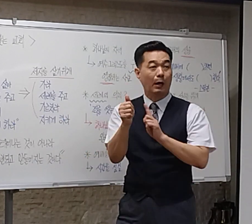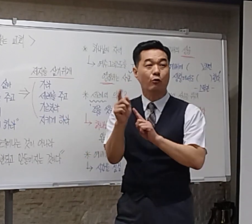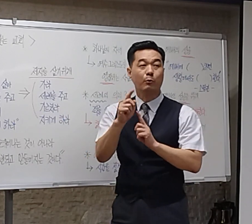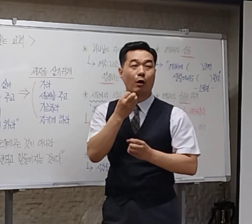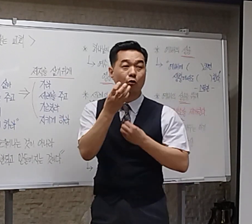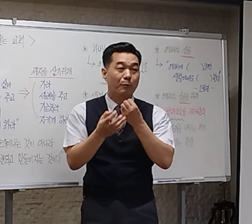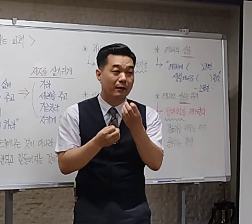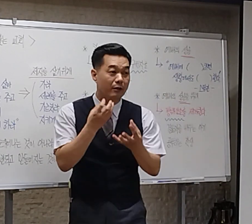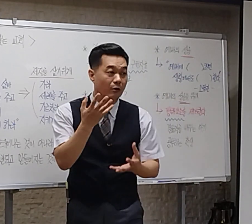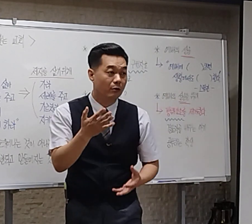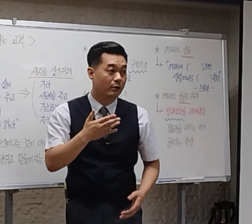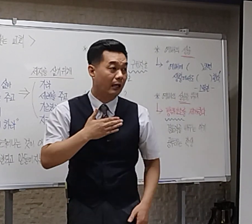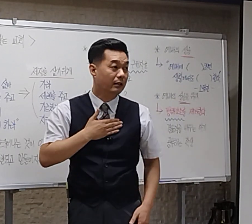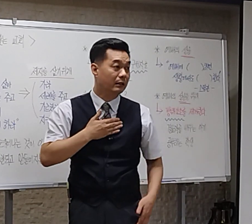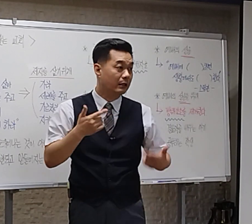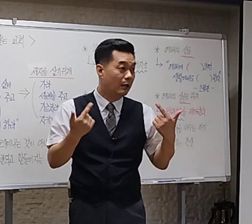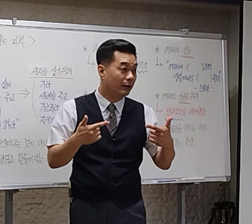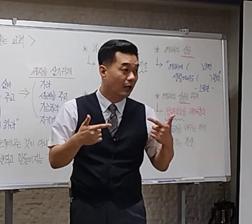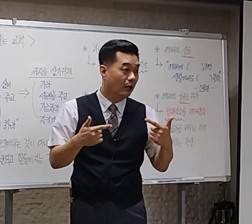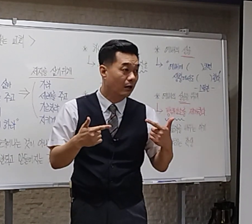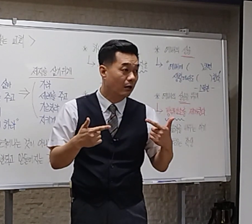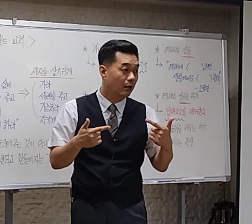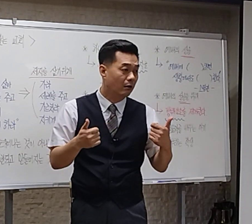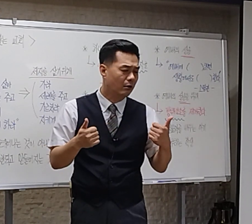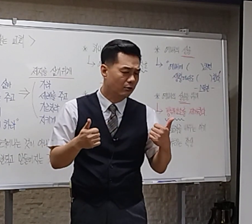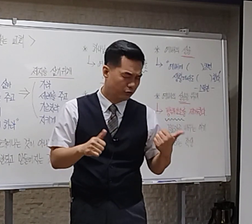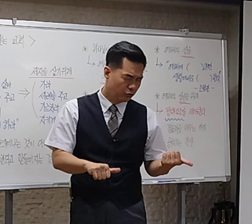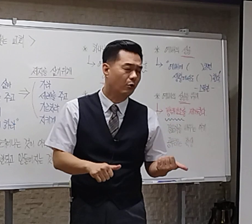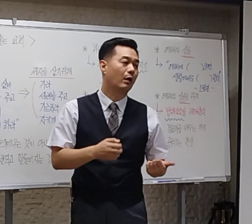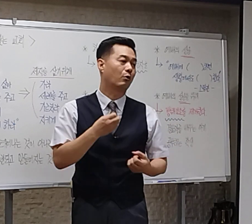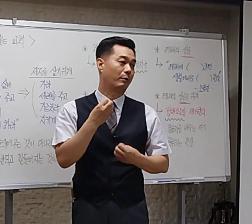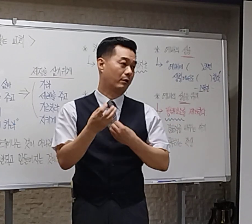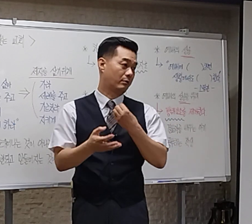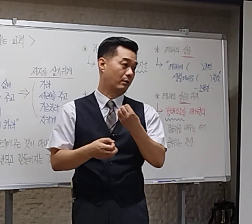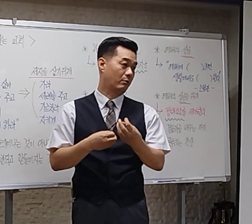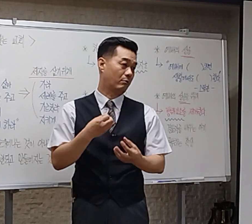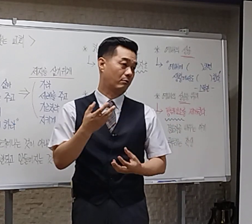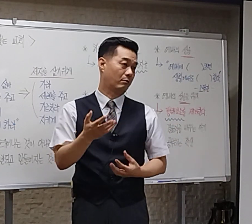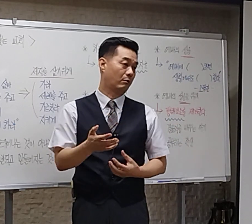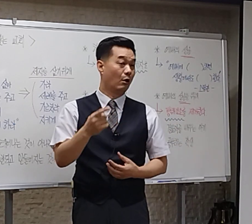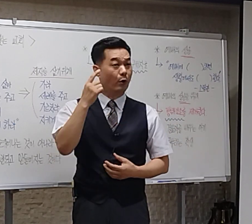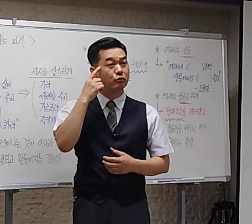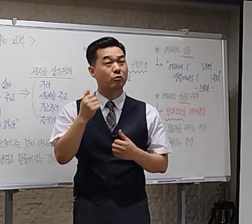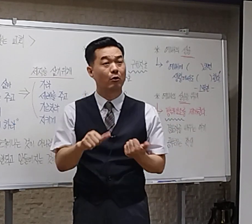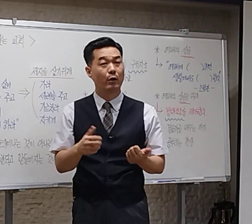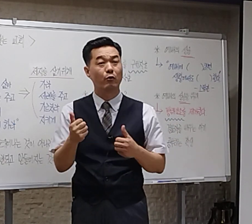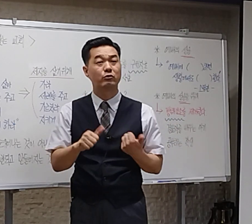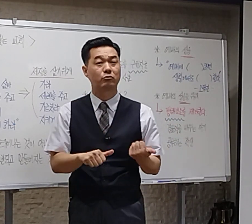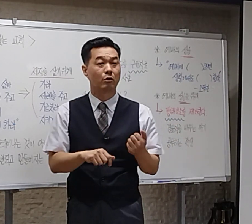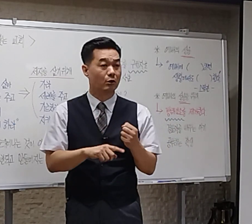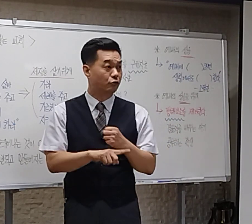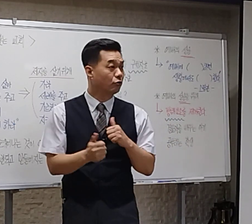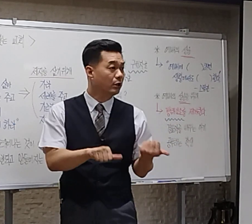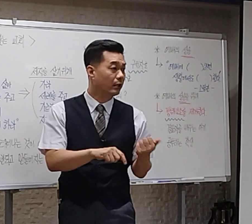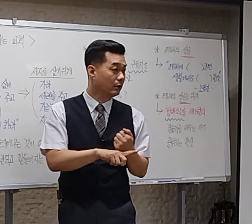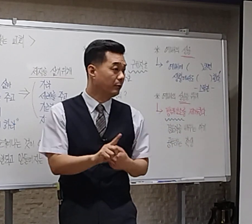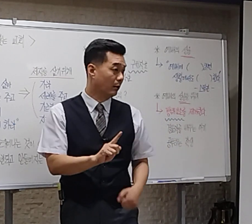바울이 뭐라고 고백했어요? 나는 날마다 죽노라 고백했어요. 왜 죽어? 왜 죽죠? 죽는다는 의미가